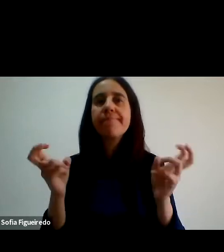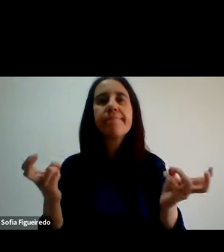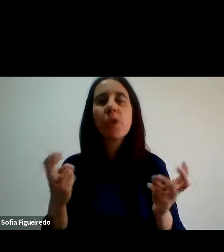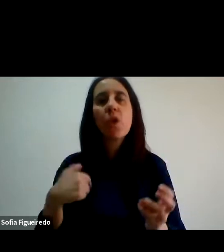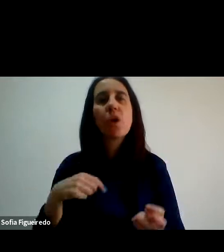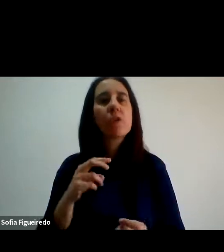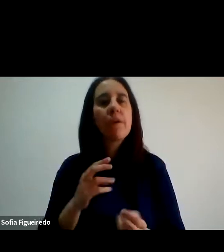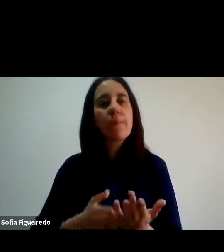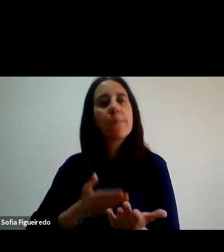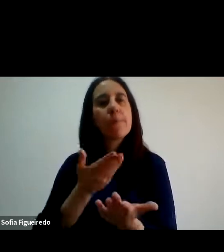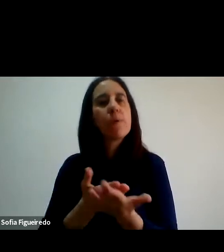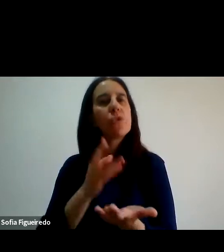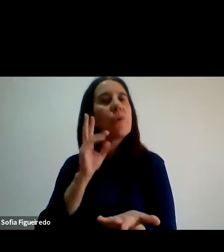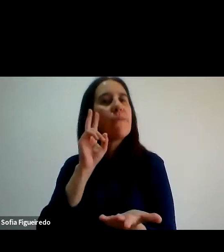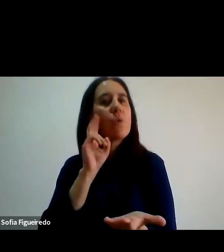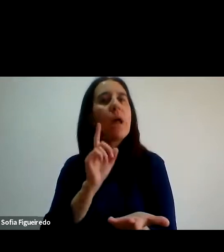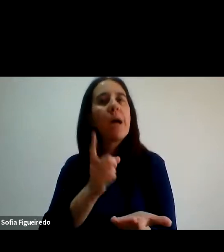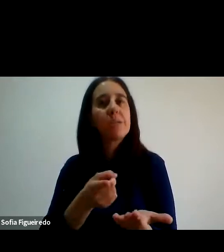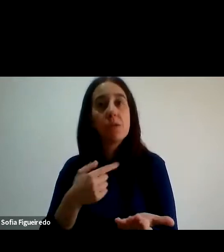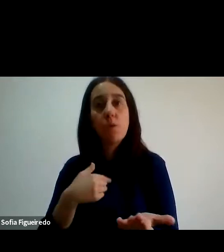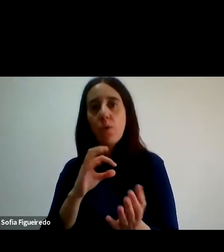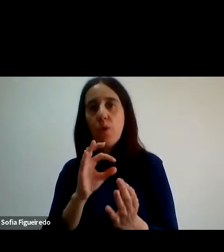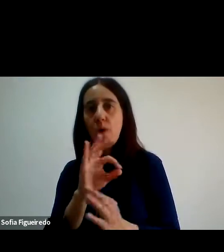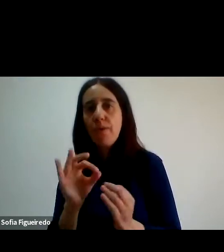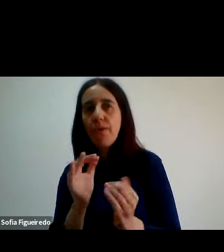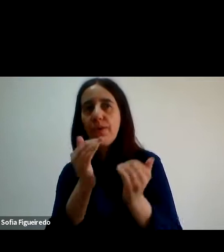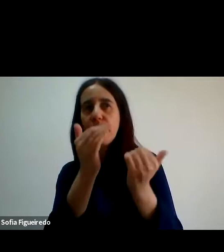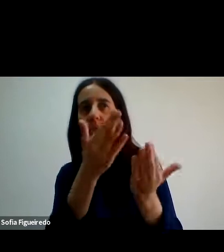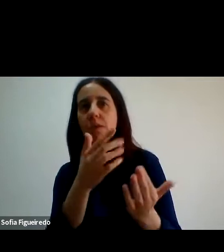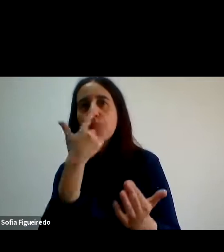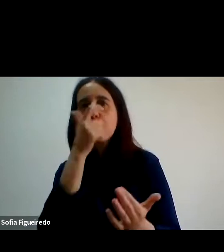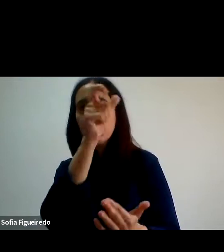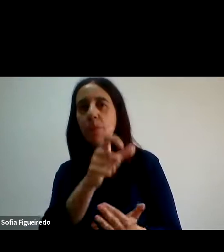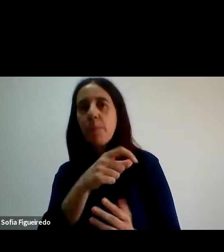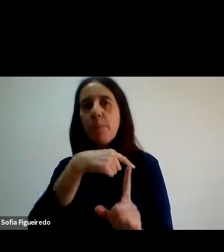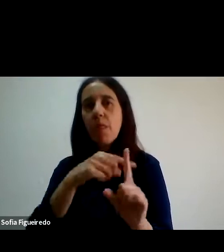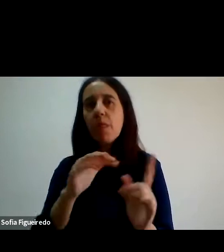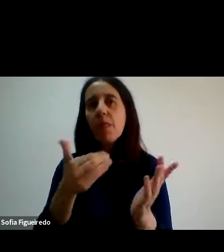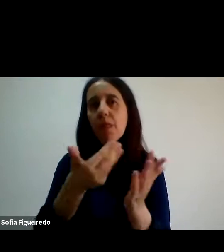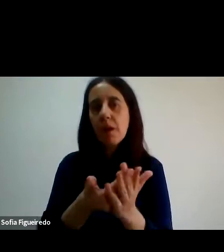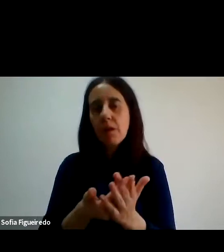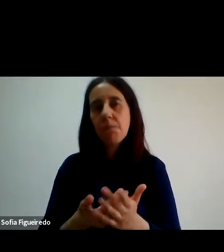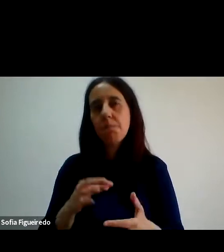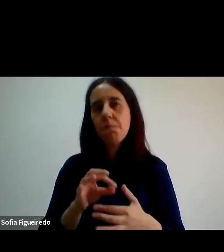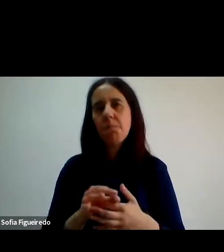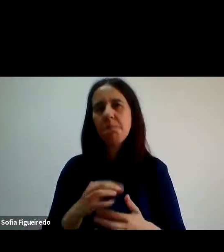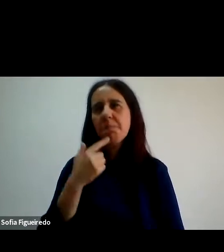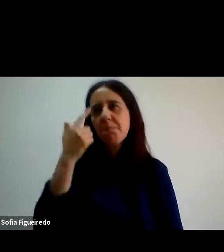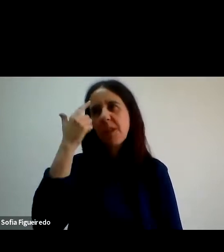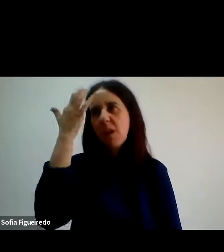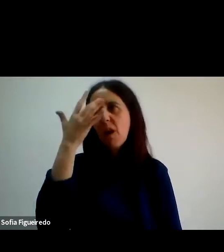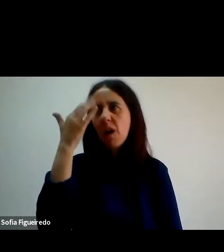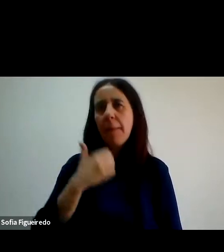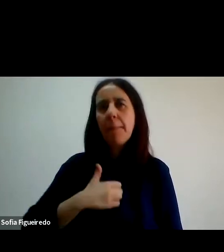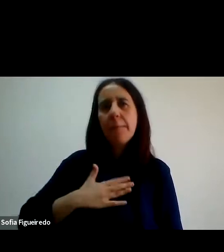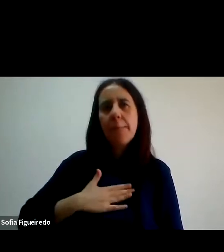proposta de valor. O que é que nós temos para oferecer que aquela pessoa possa ganhar com isso? E isto aplica-se, mas pode dizer, mas isto aplica-se muito a empresas. Não,